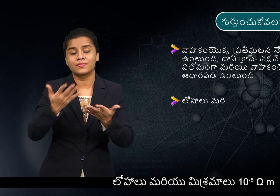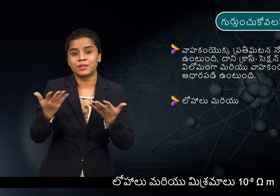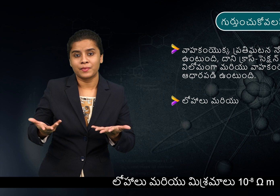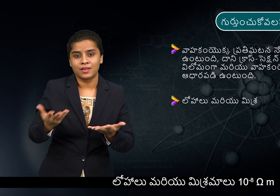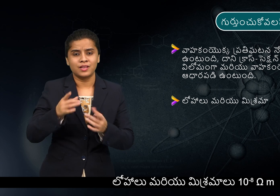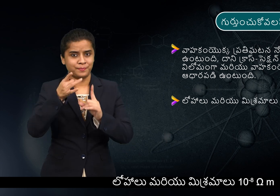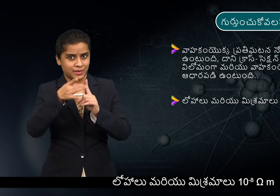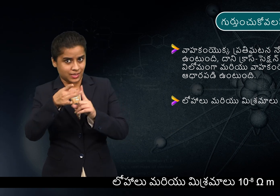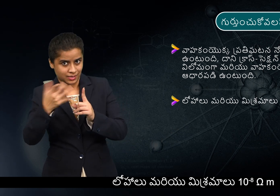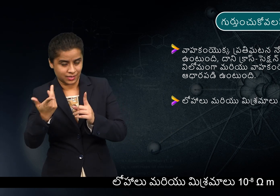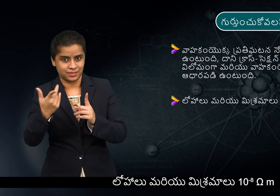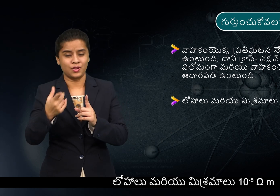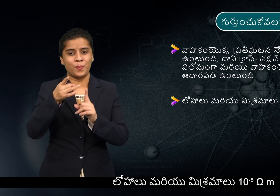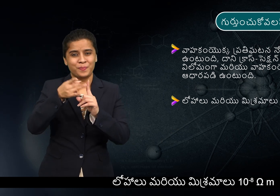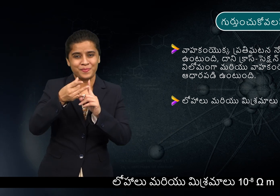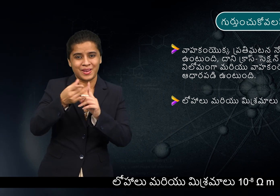లోహాలు మరియు మిశ్రమాలు